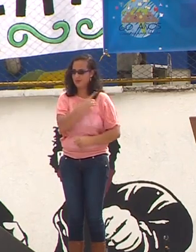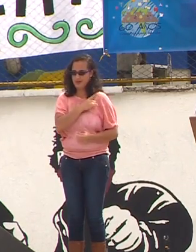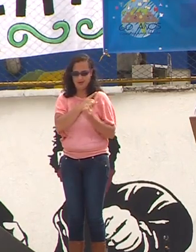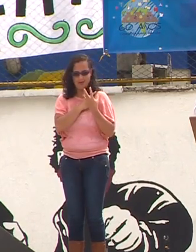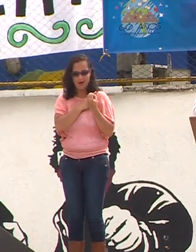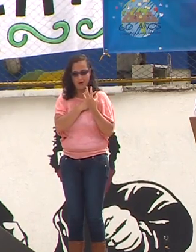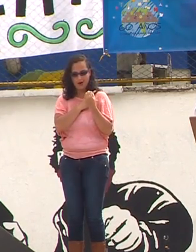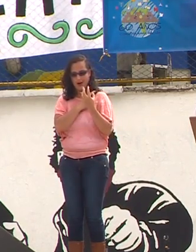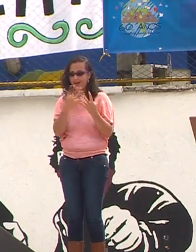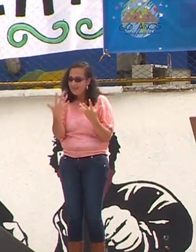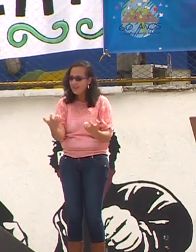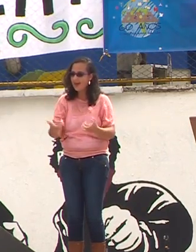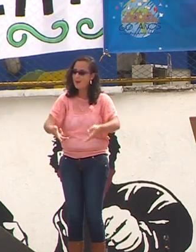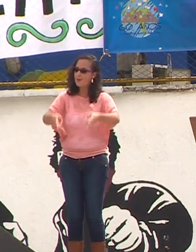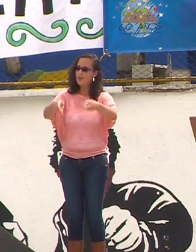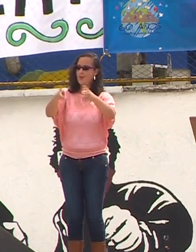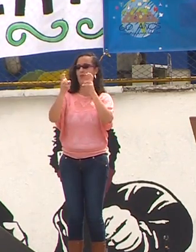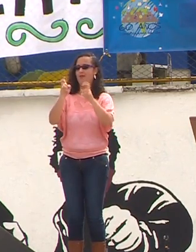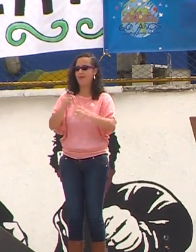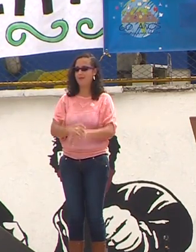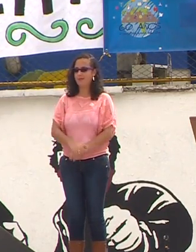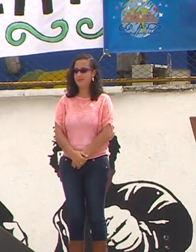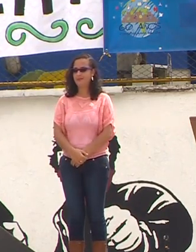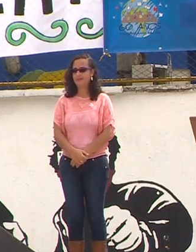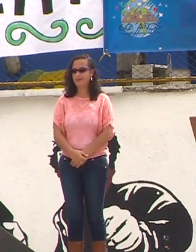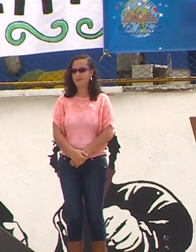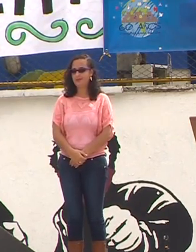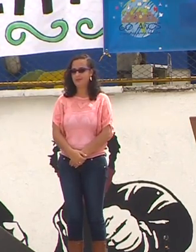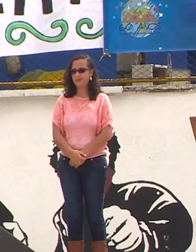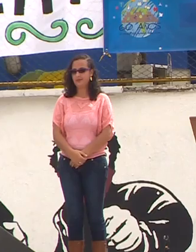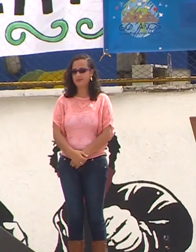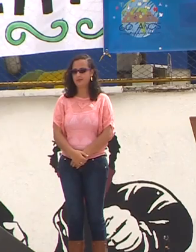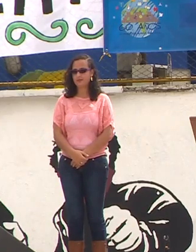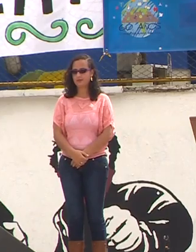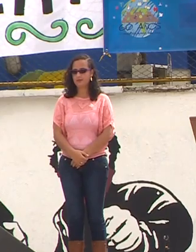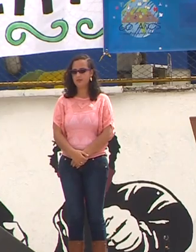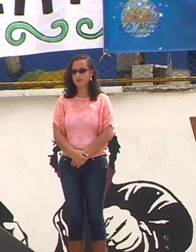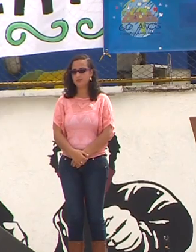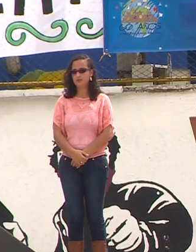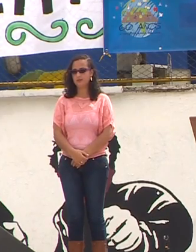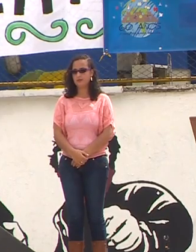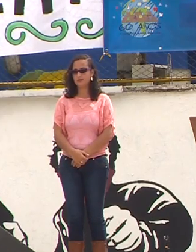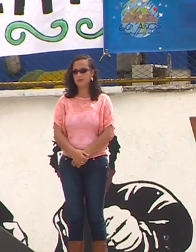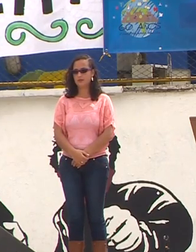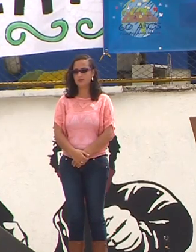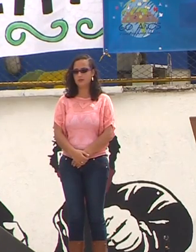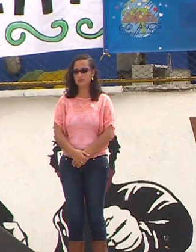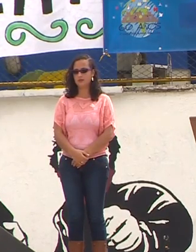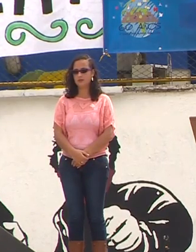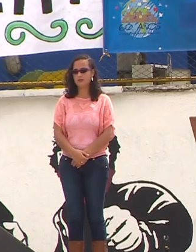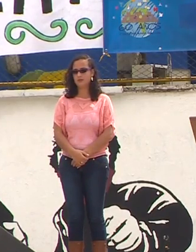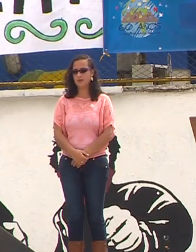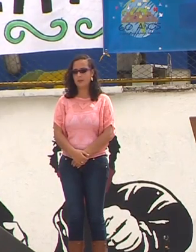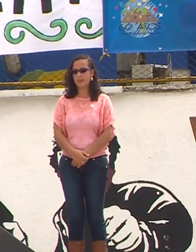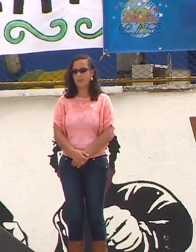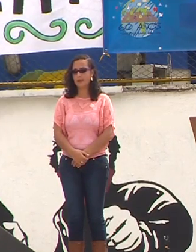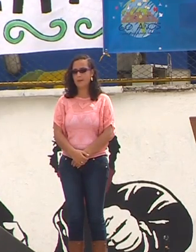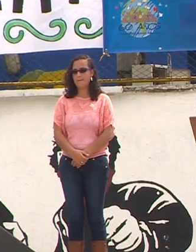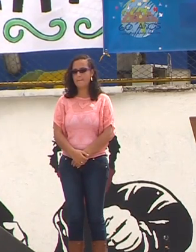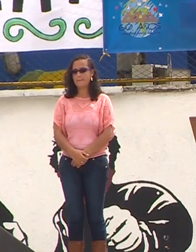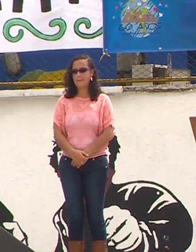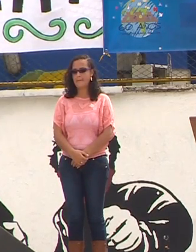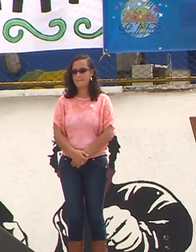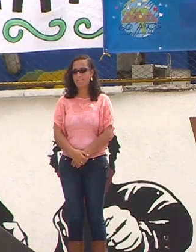Universidad Pedagógica Nacional. La convivencia está en la